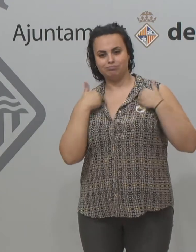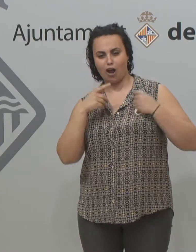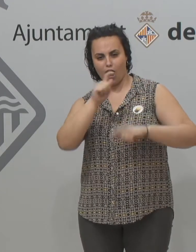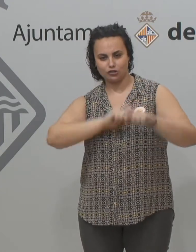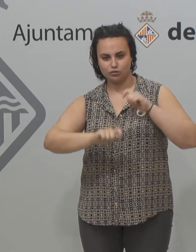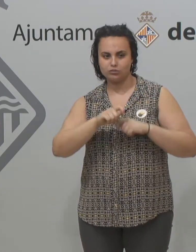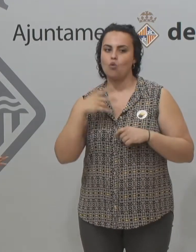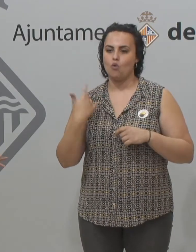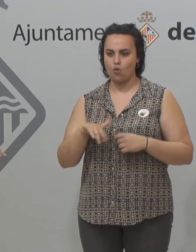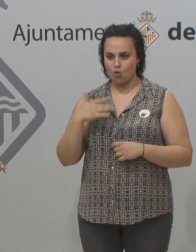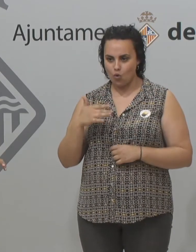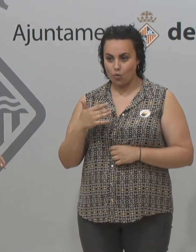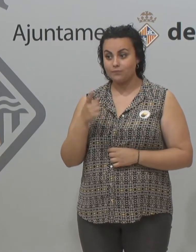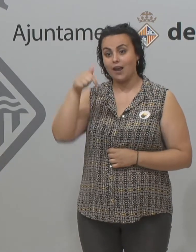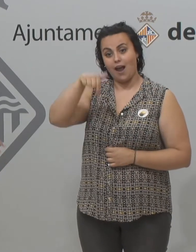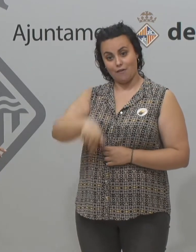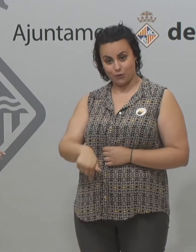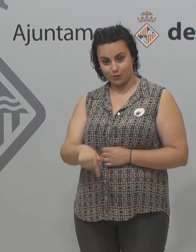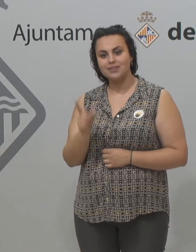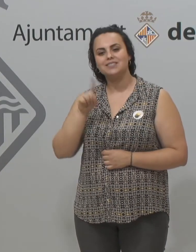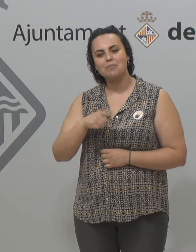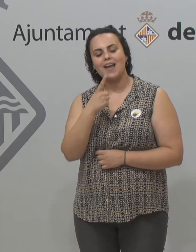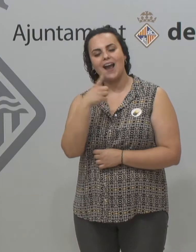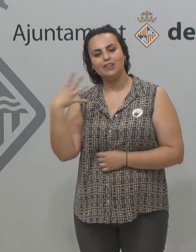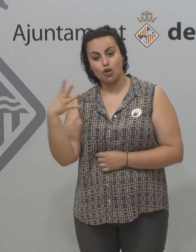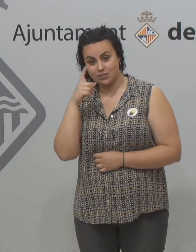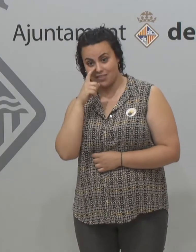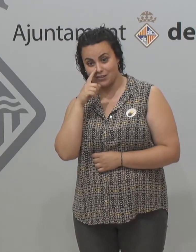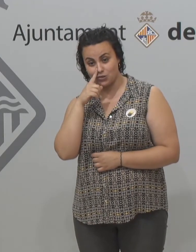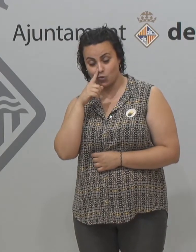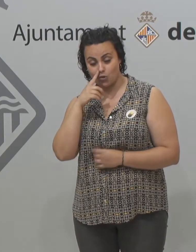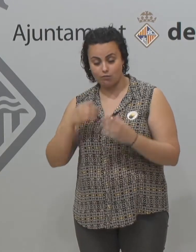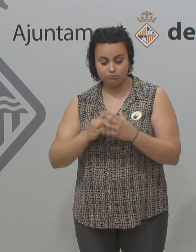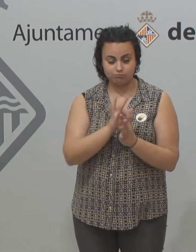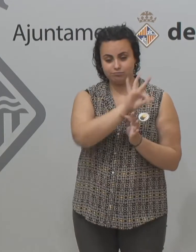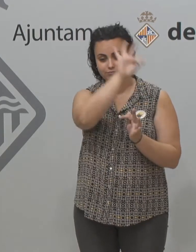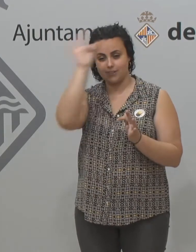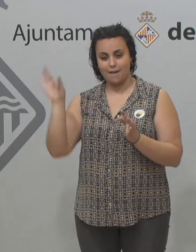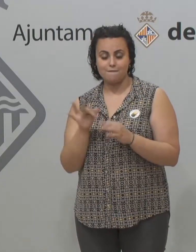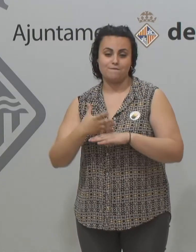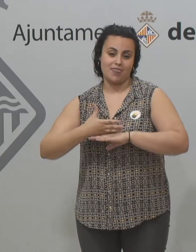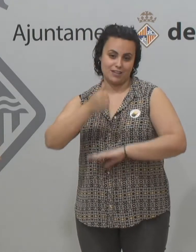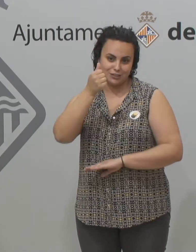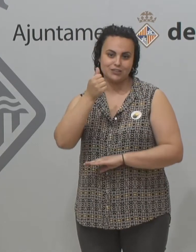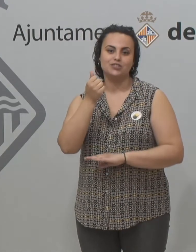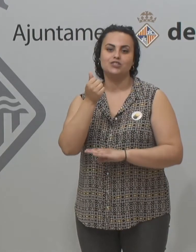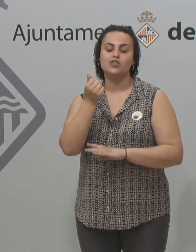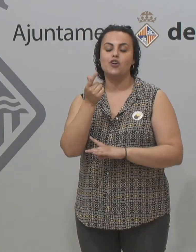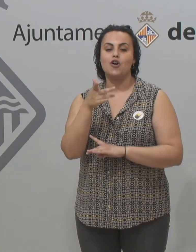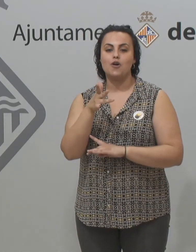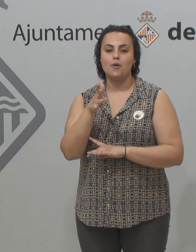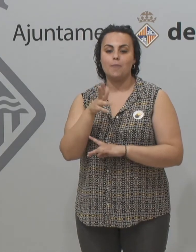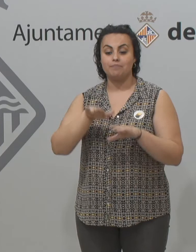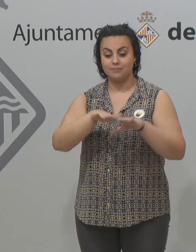estil. I avui mateix, també, dia 14, durant tot el dia, la Federació de Persones Sordes estarà ubicada a una